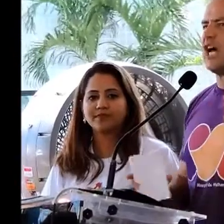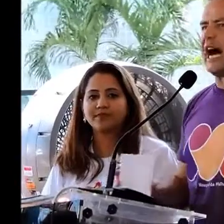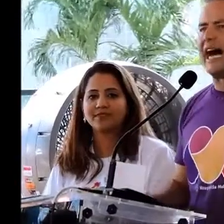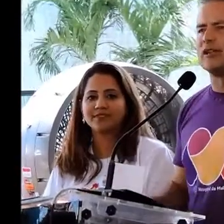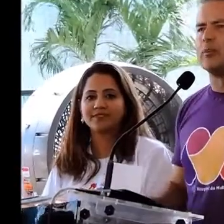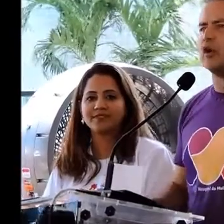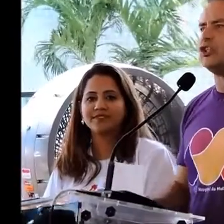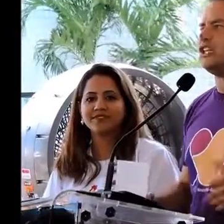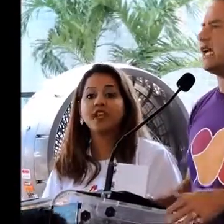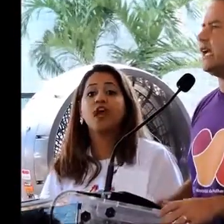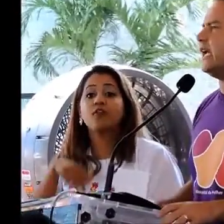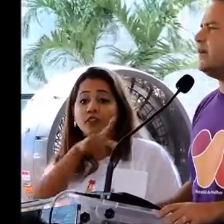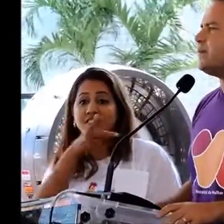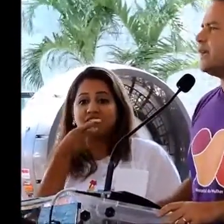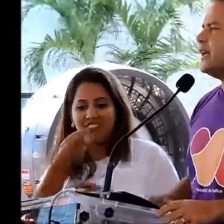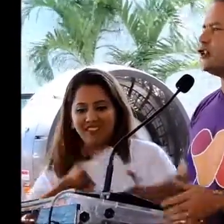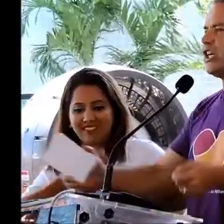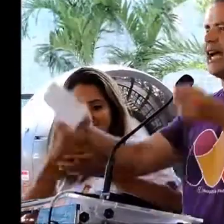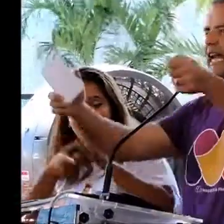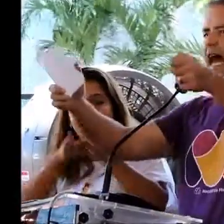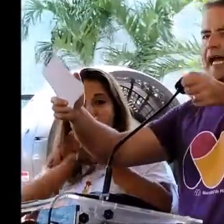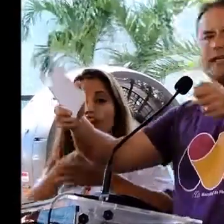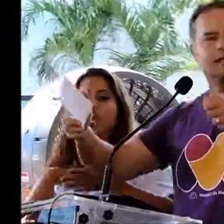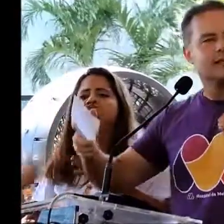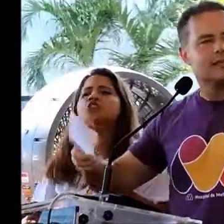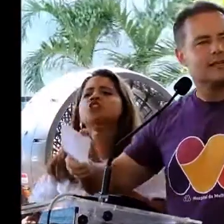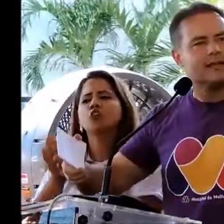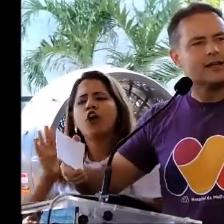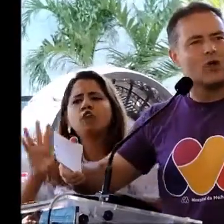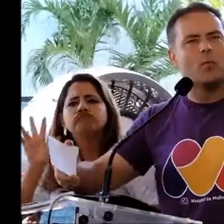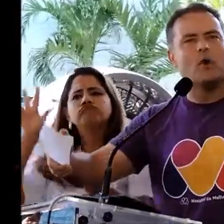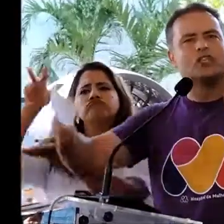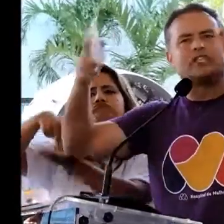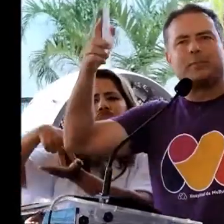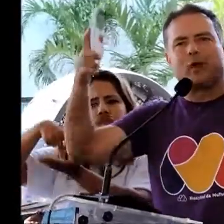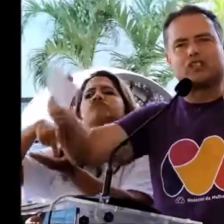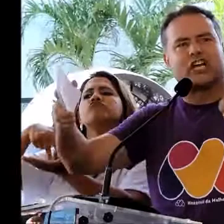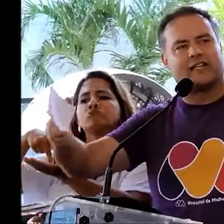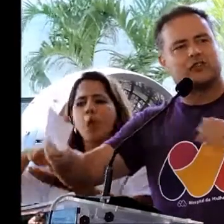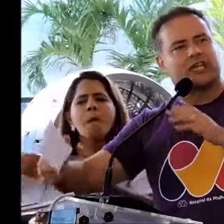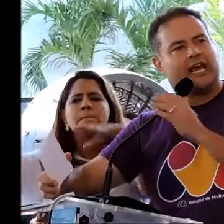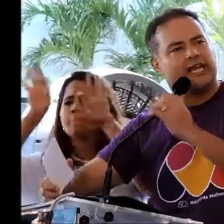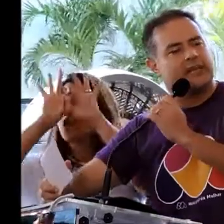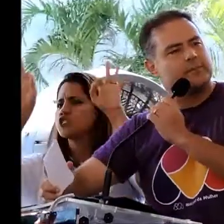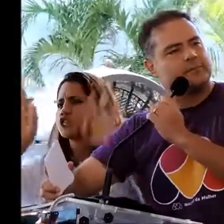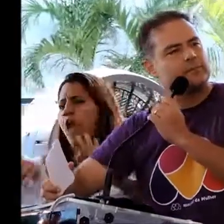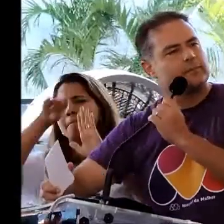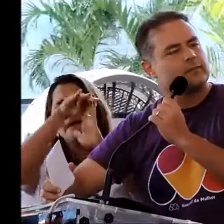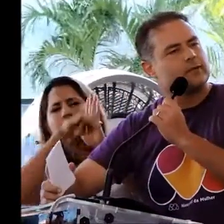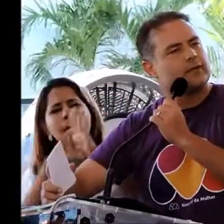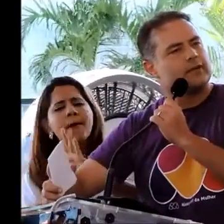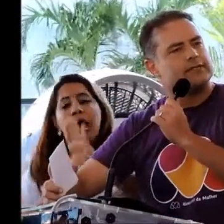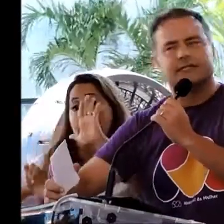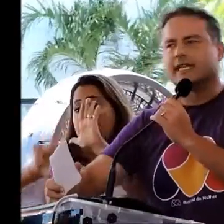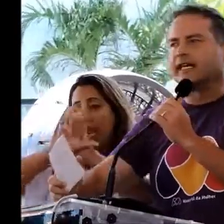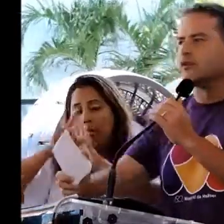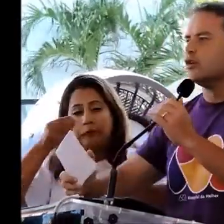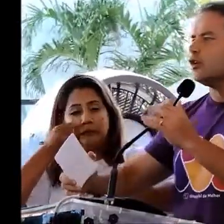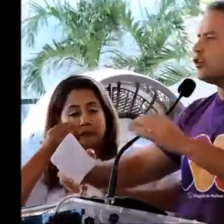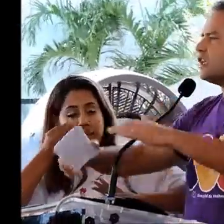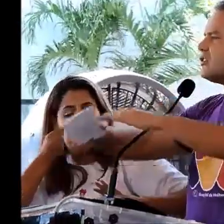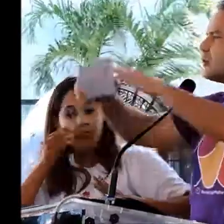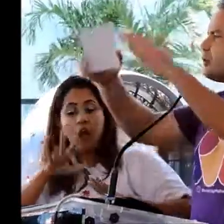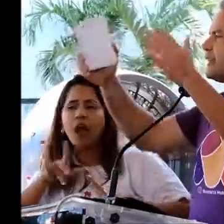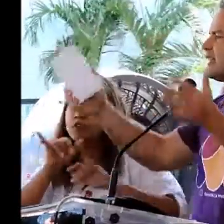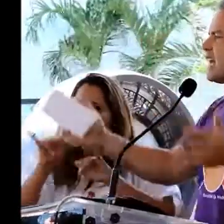Quando, como narrado por ti aqui, eu cheguei lá com um monte de projeto de lei,